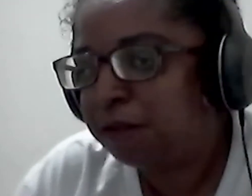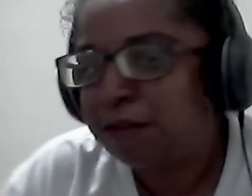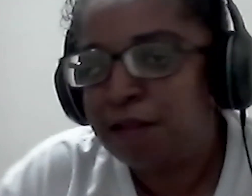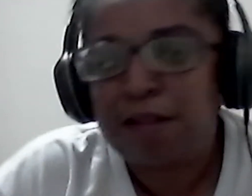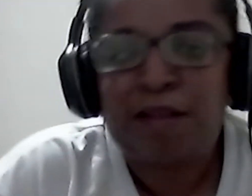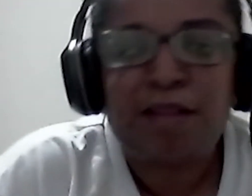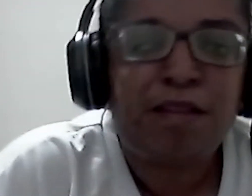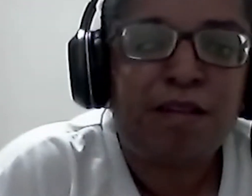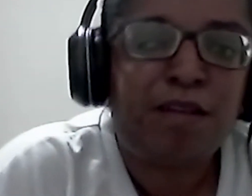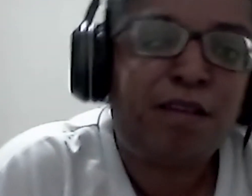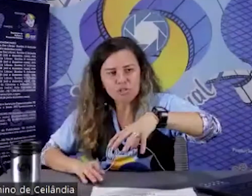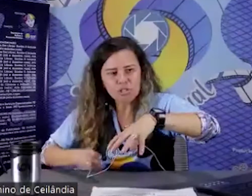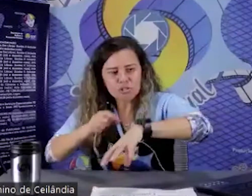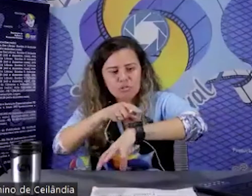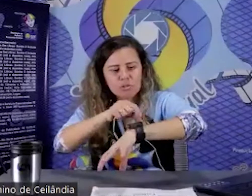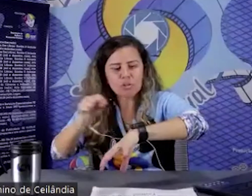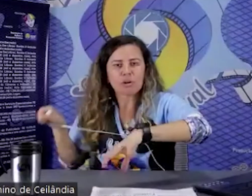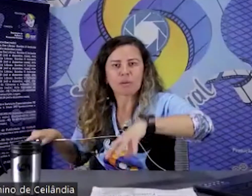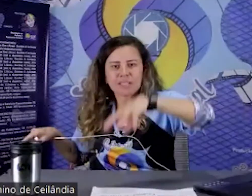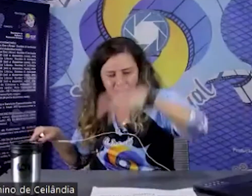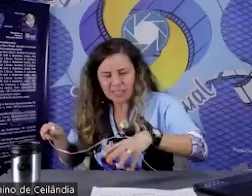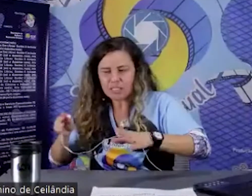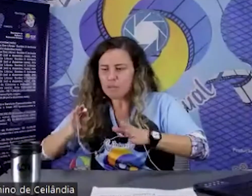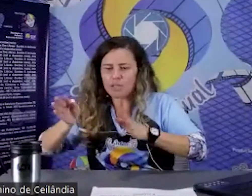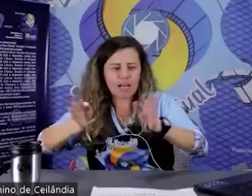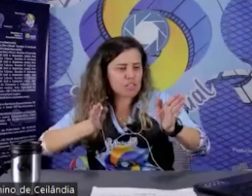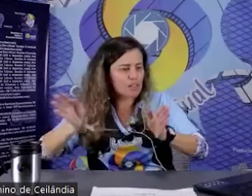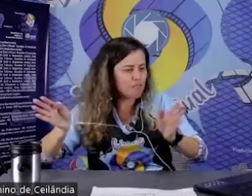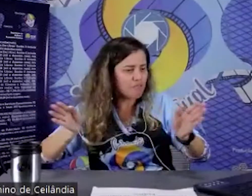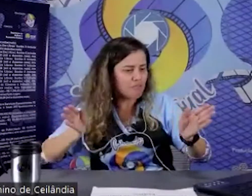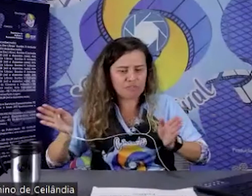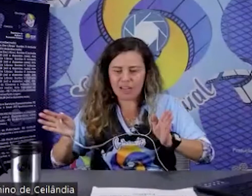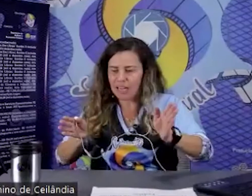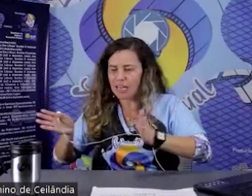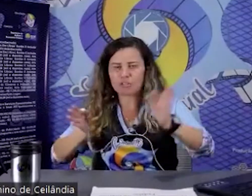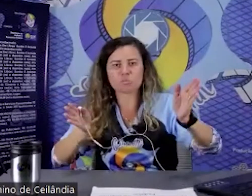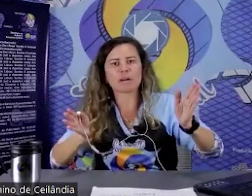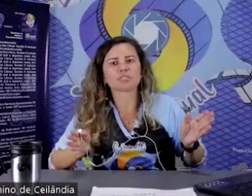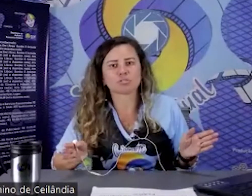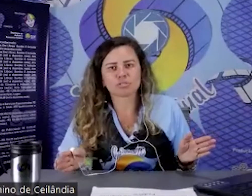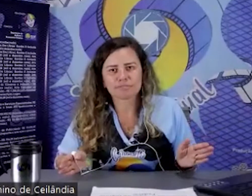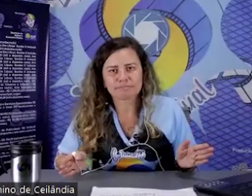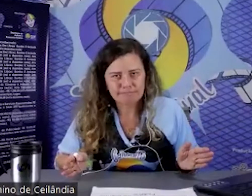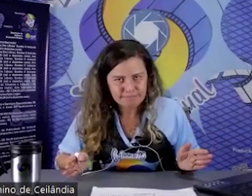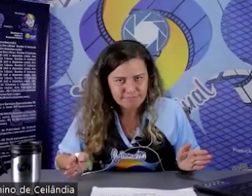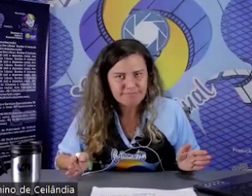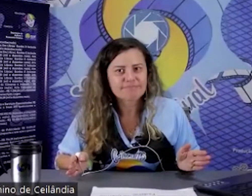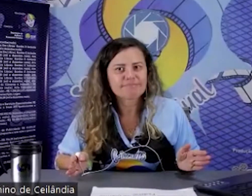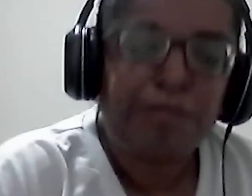acessibilidade está dentro disso, mas a acessibilidade tem vários braços. Isso mesmo. É